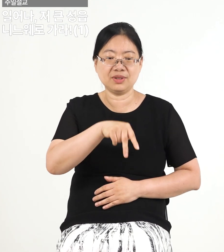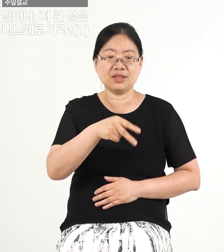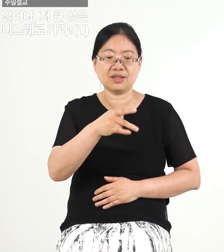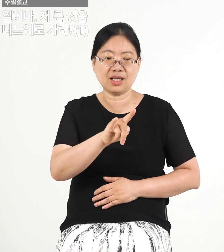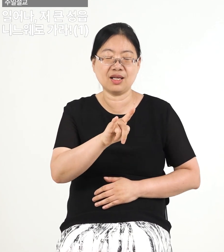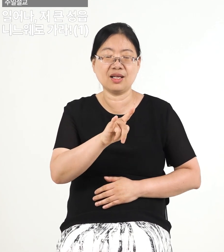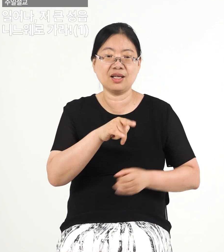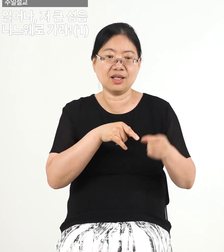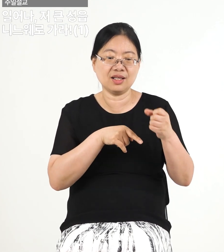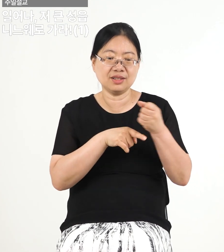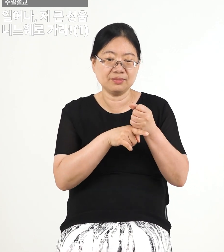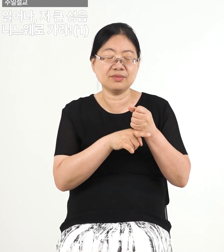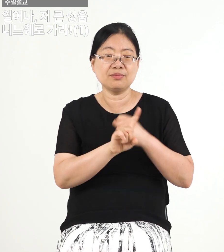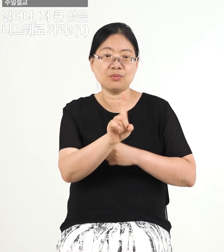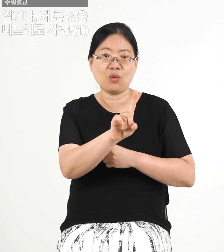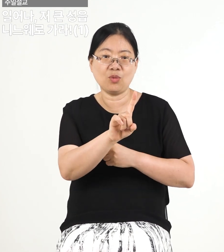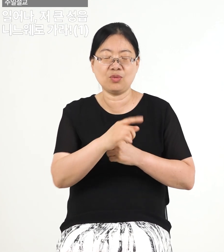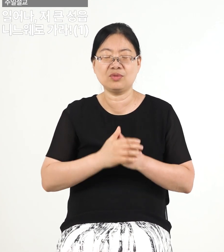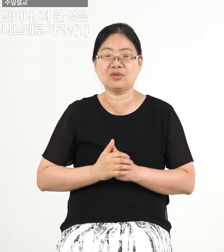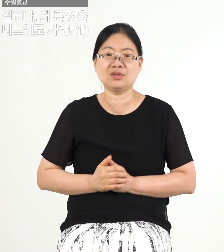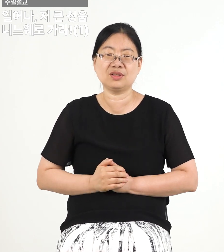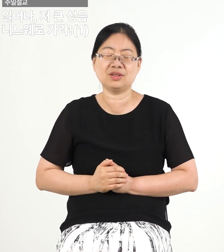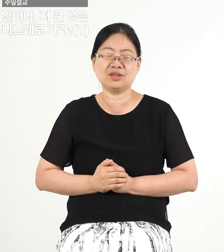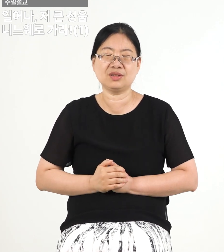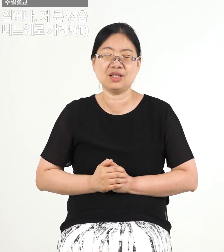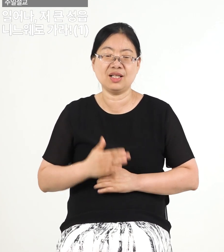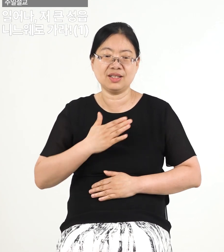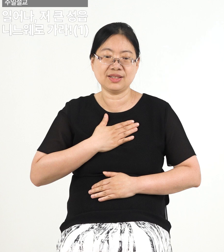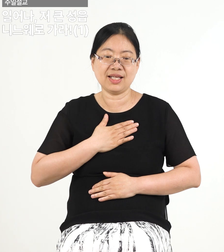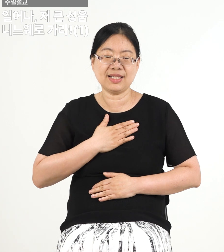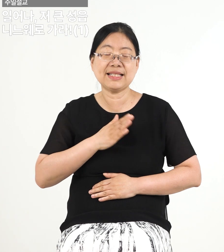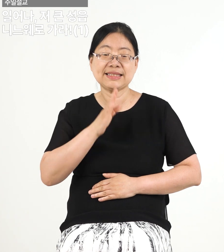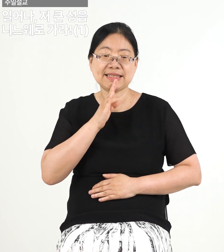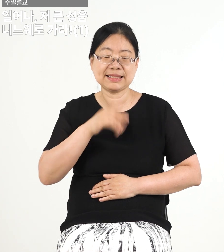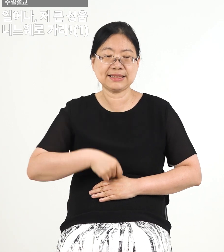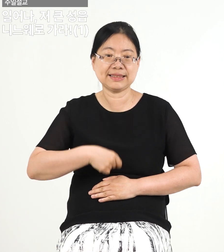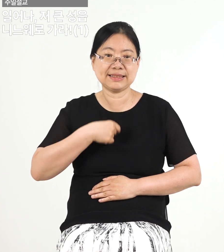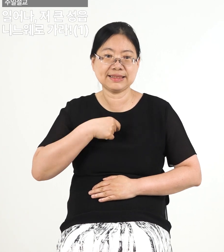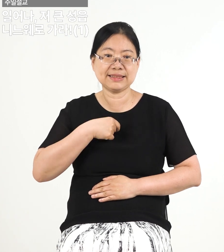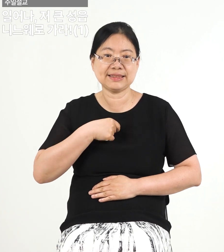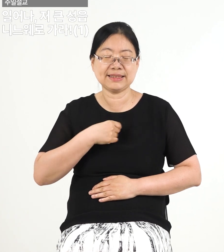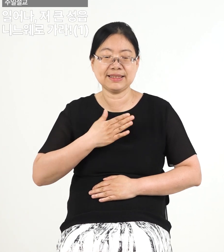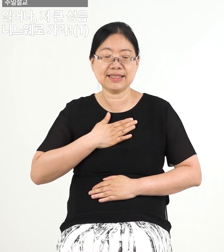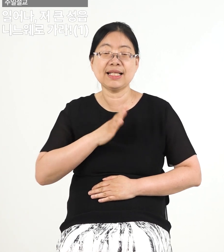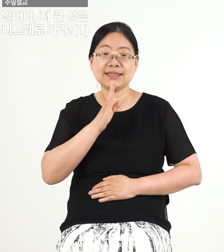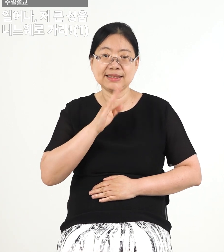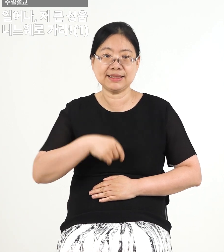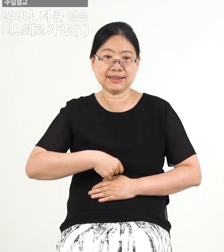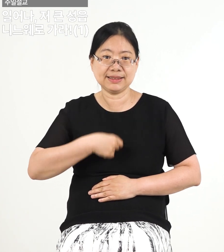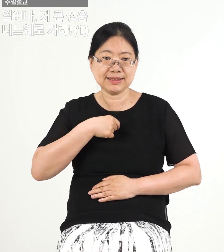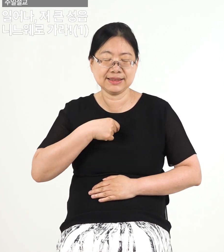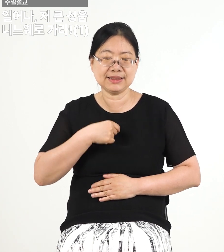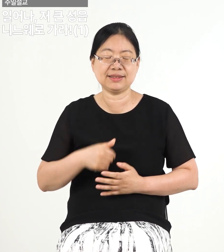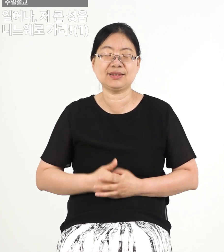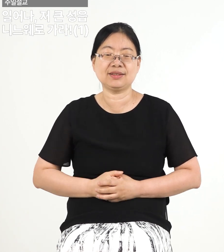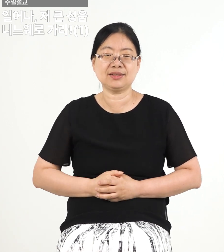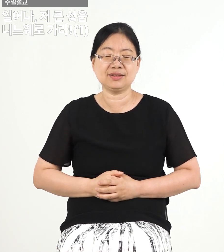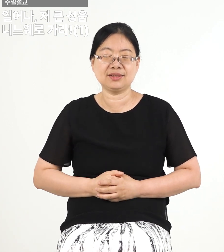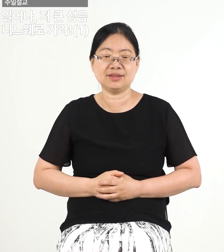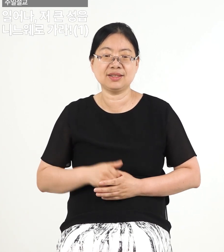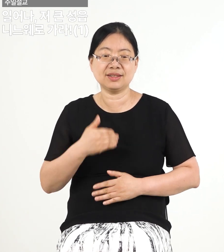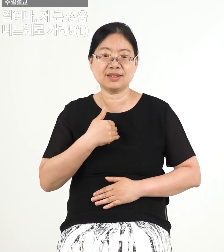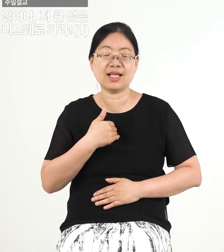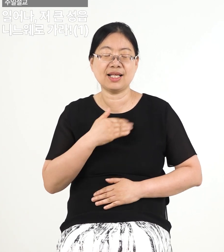아미떼라는 말은 무슨 뜻인가 하면 이런 뜻입니다. 나의 진실, 나의 진실. 뭐